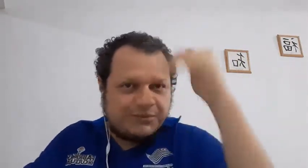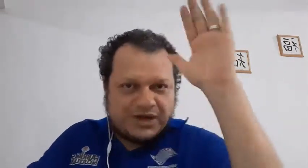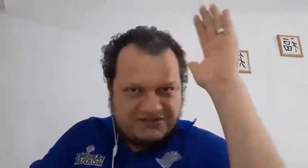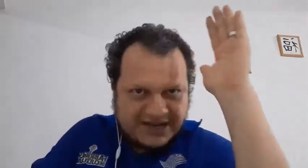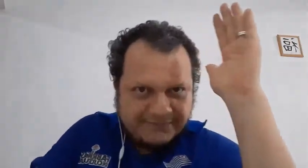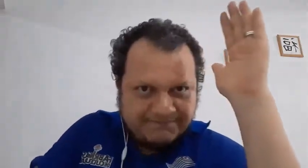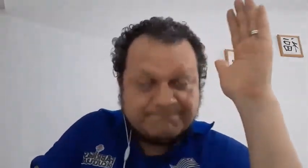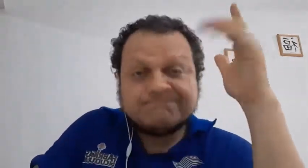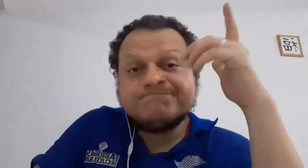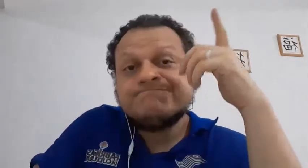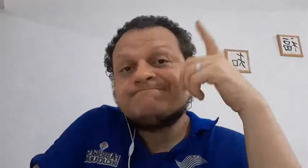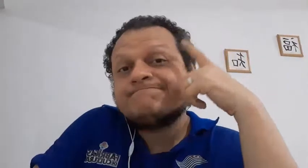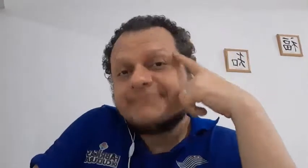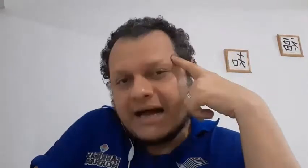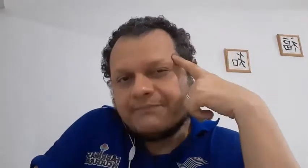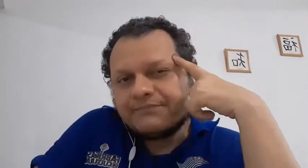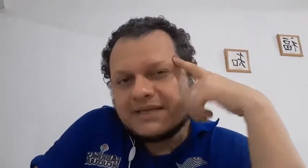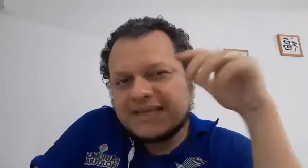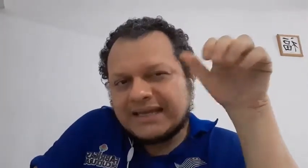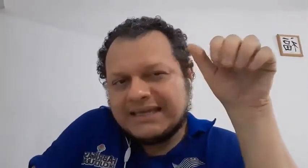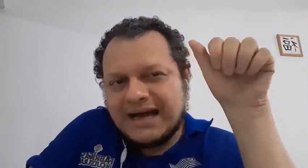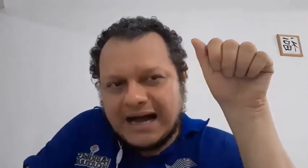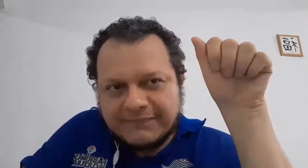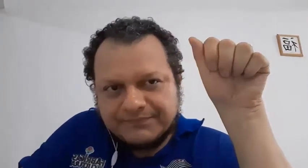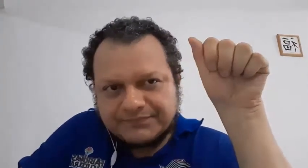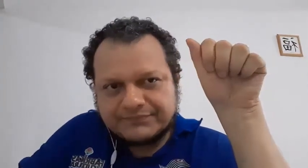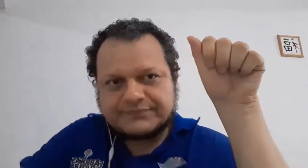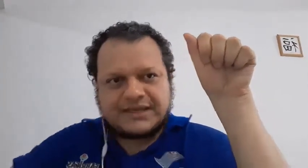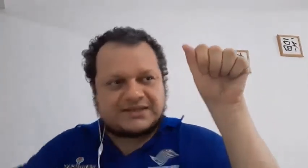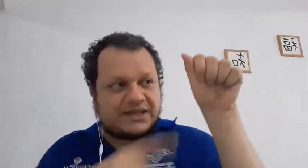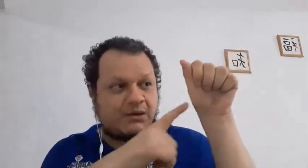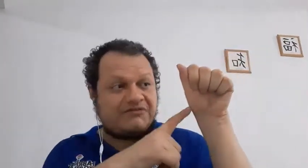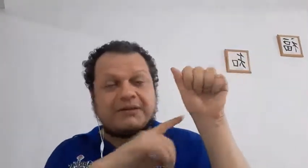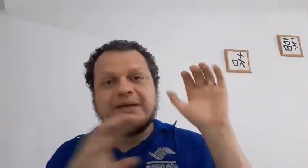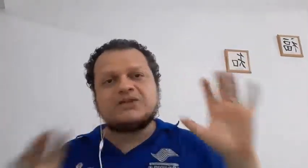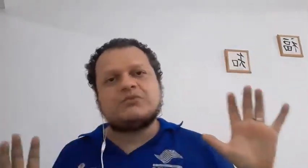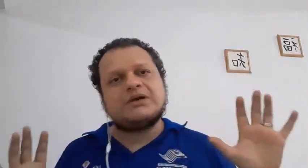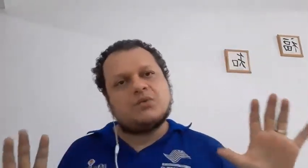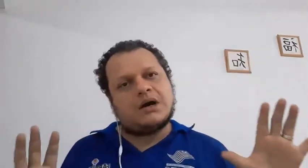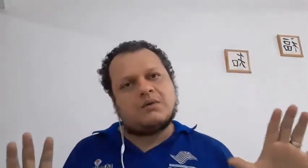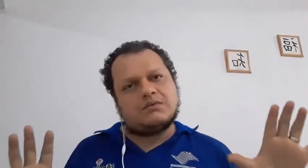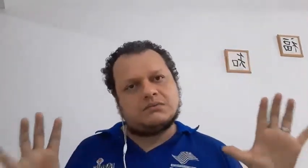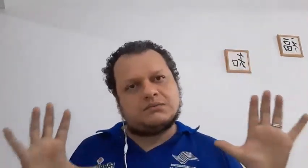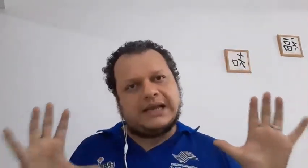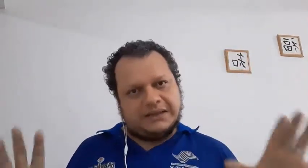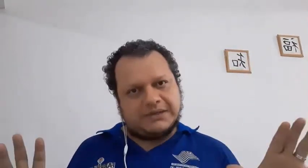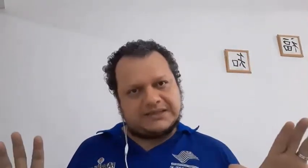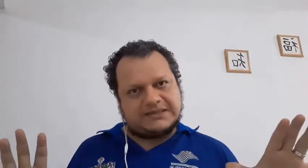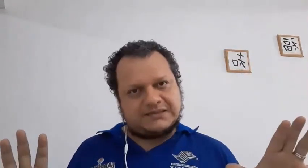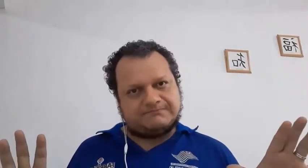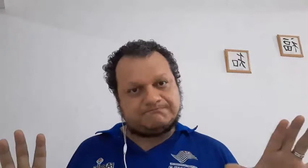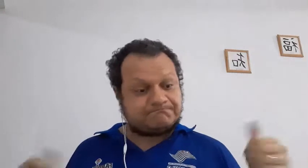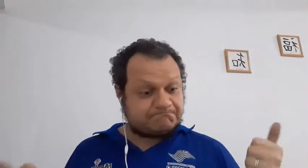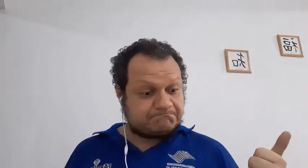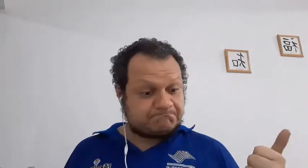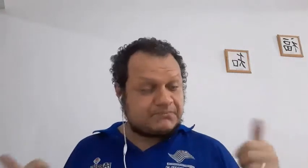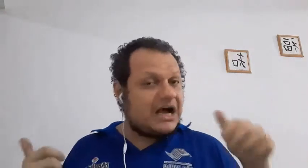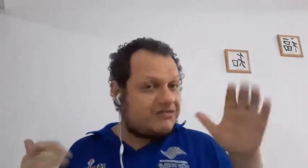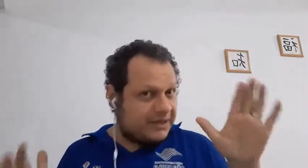aí vai. Tá, mas será que há? Esse aqui é o alfabeto manual da Libras. Alfabeto